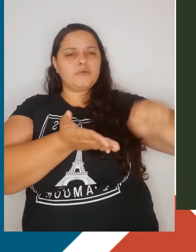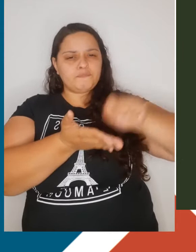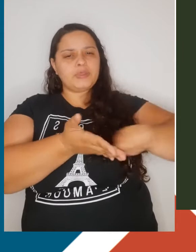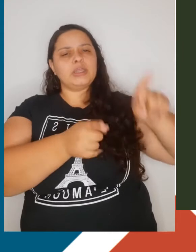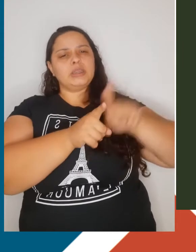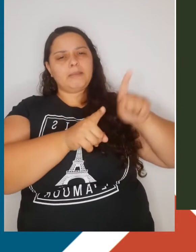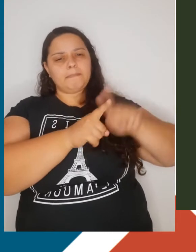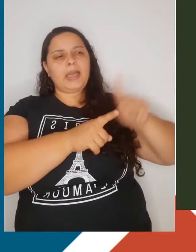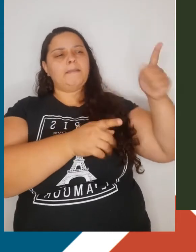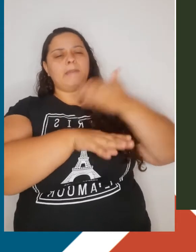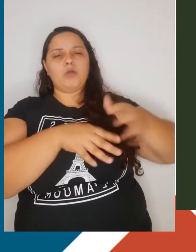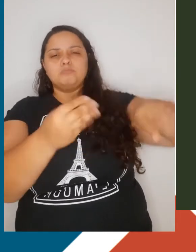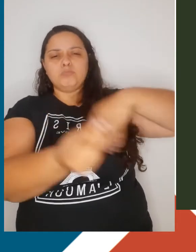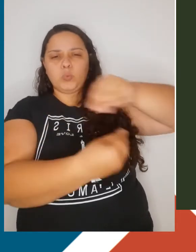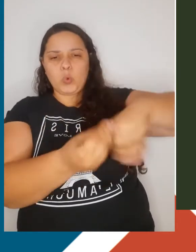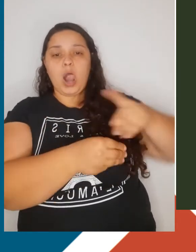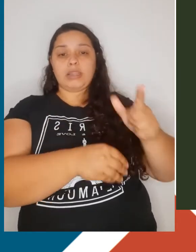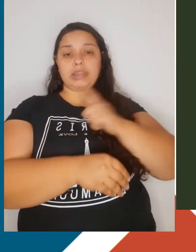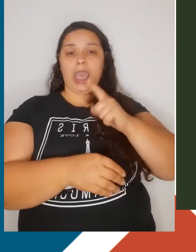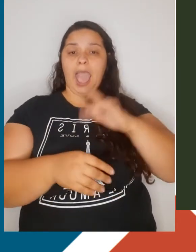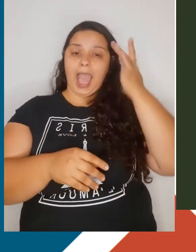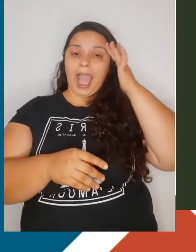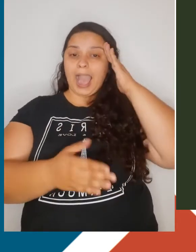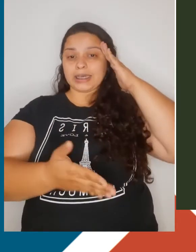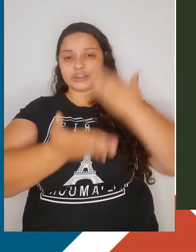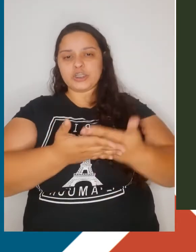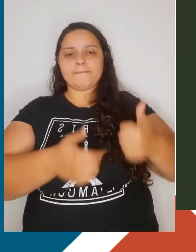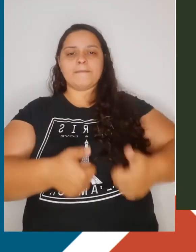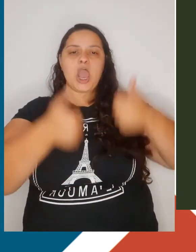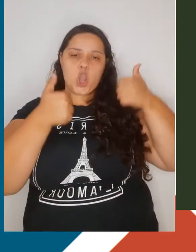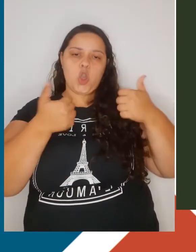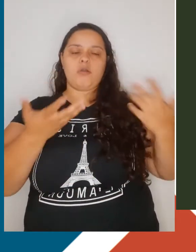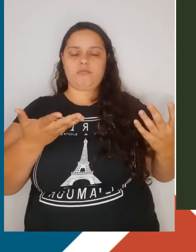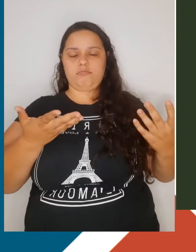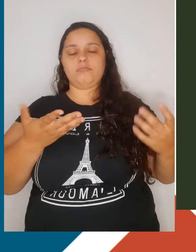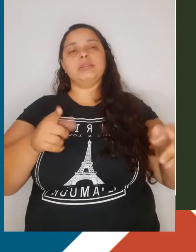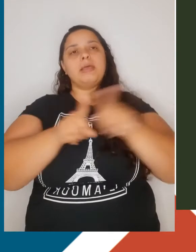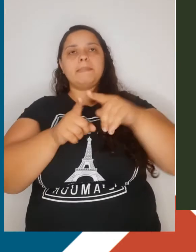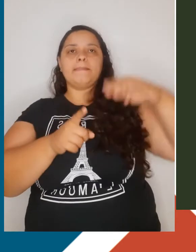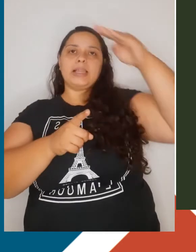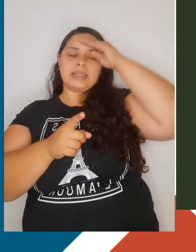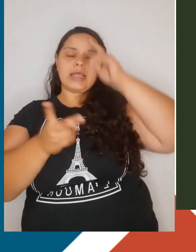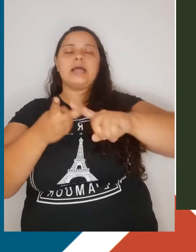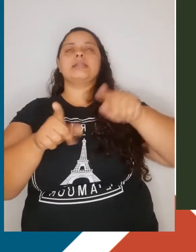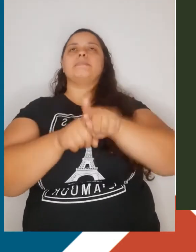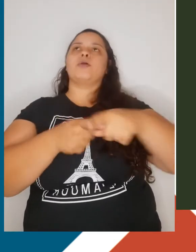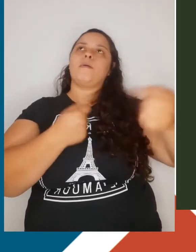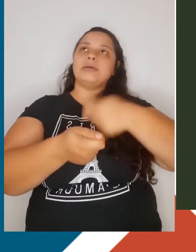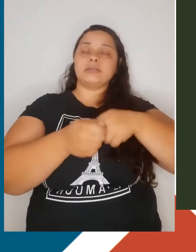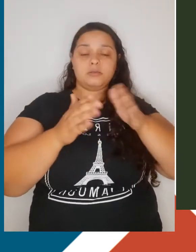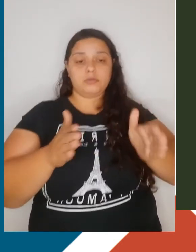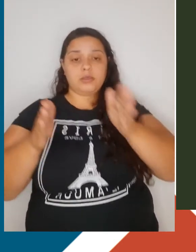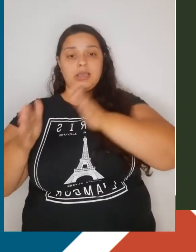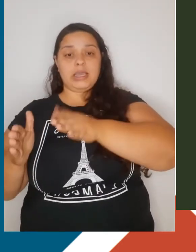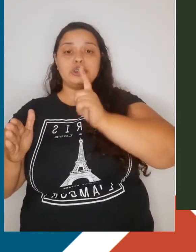alfabetizados e letrados, que sentiam-se mais capazes de exercer o governo, assim como militares de origem negra e comerciantes, e